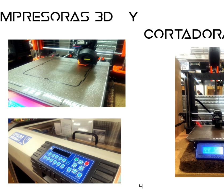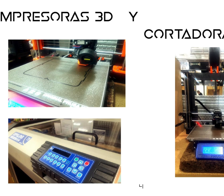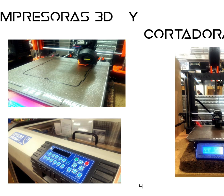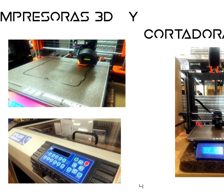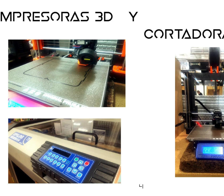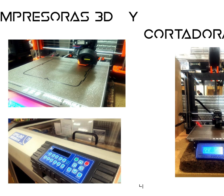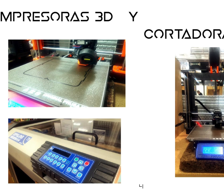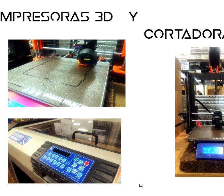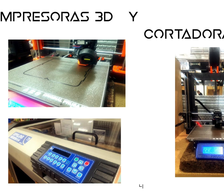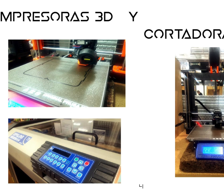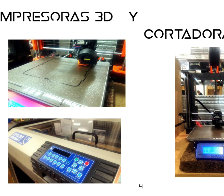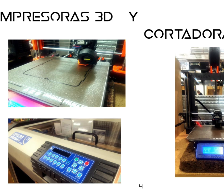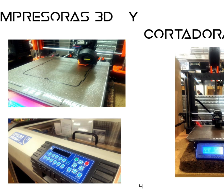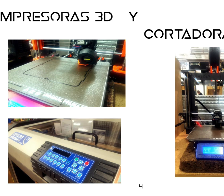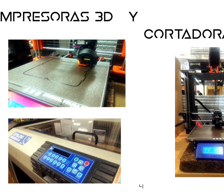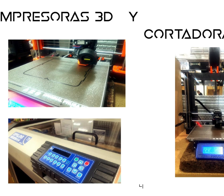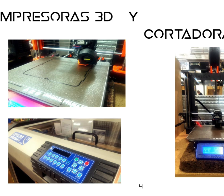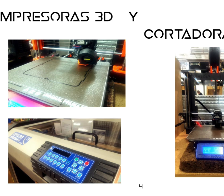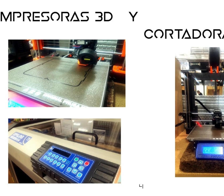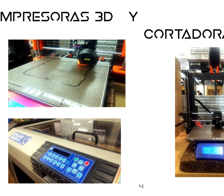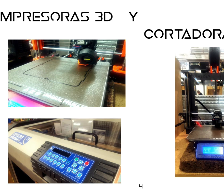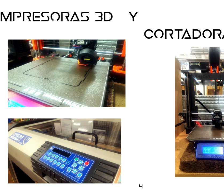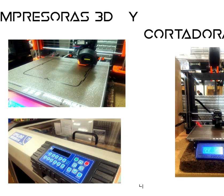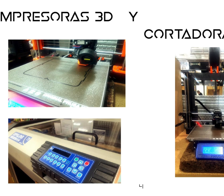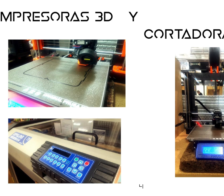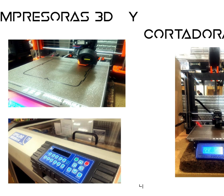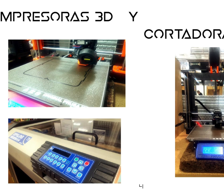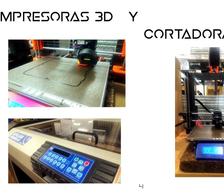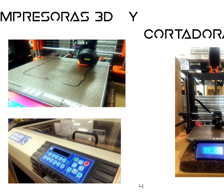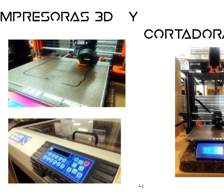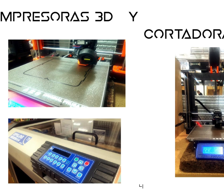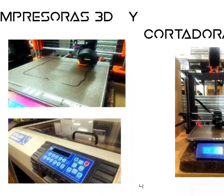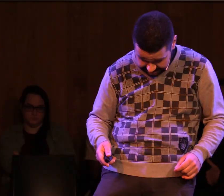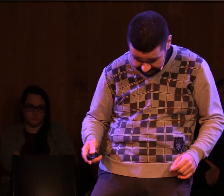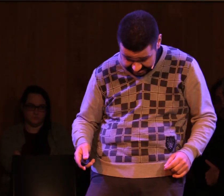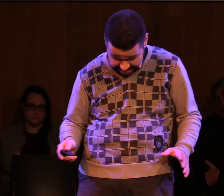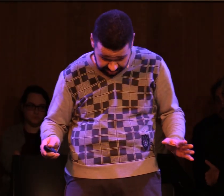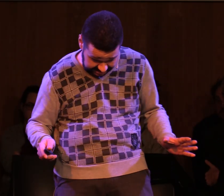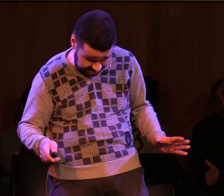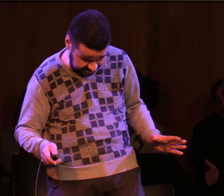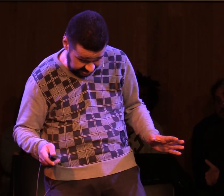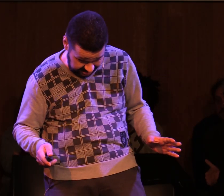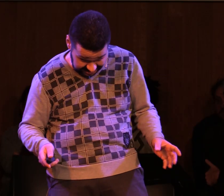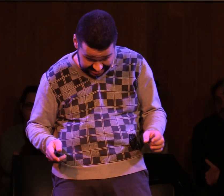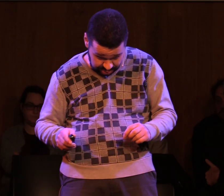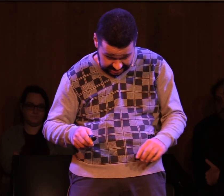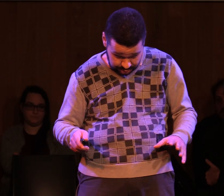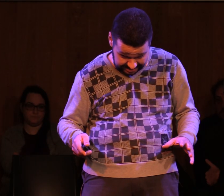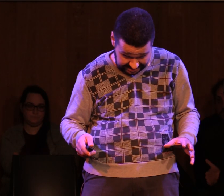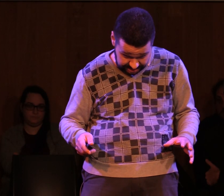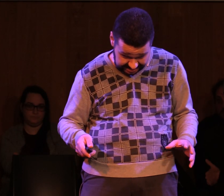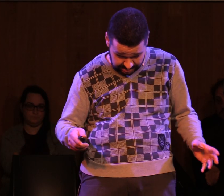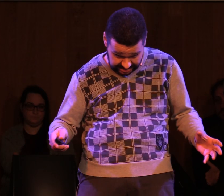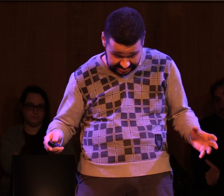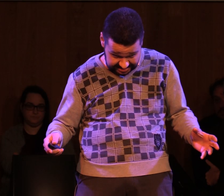láser, CNCs y una serie de herramientas para poder crear hábitat y cajas de forrajeo, que es donde estas hormigas salen a buscar